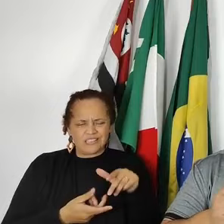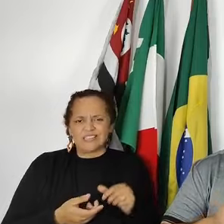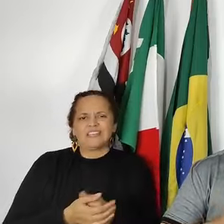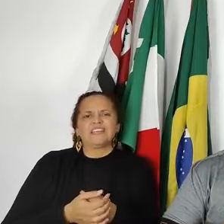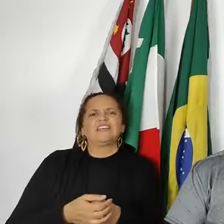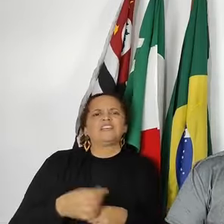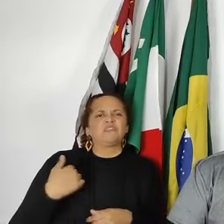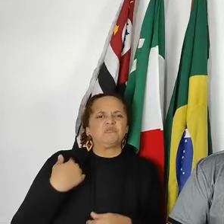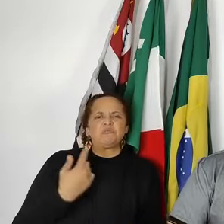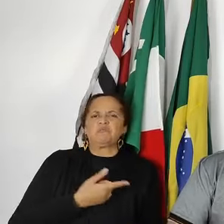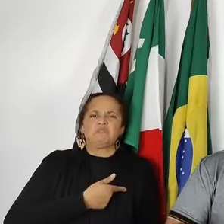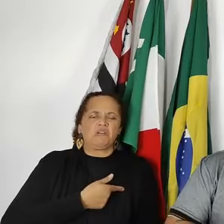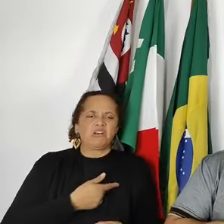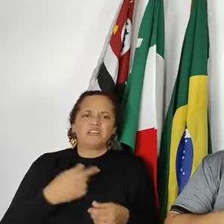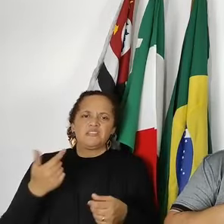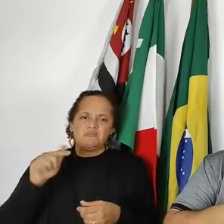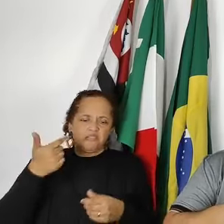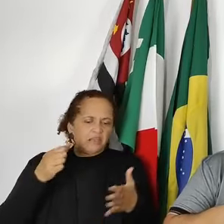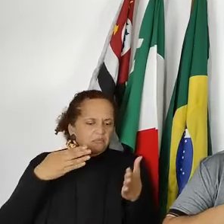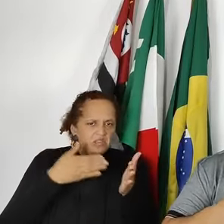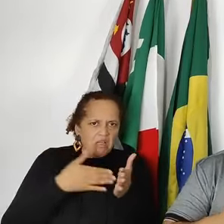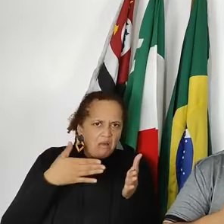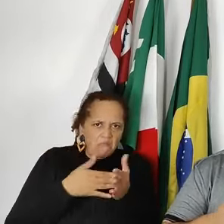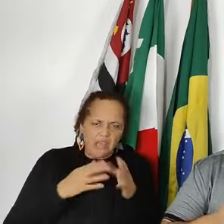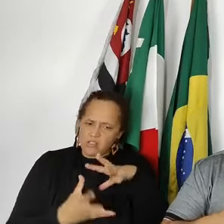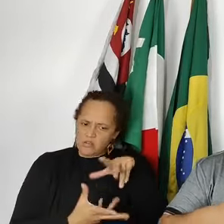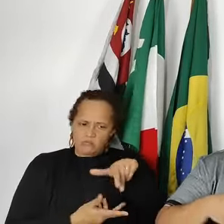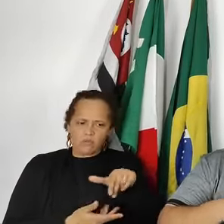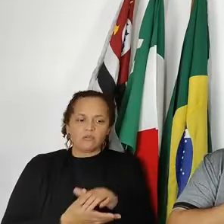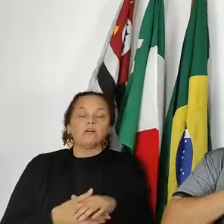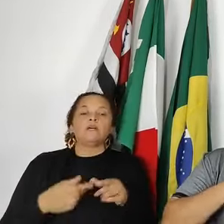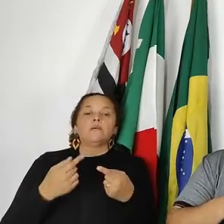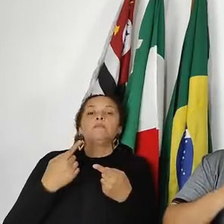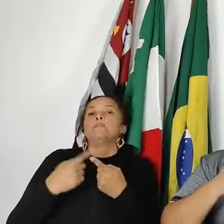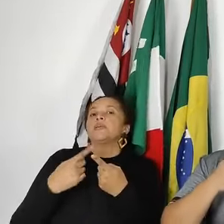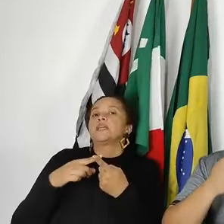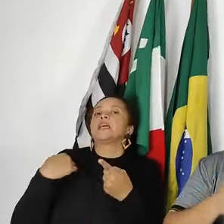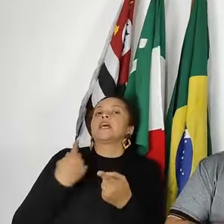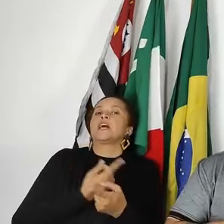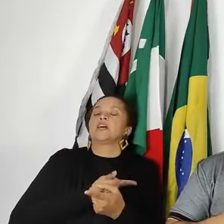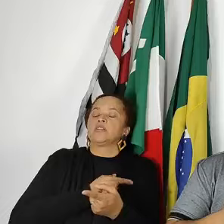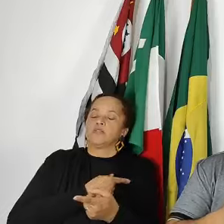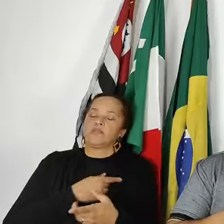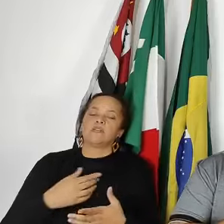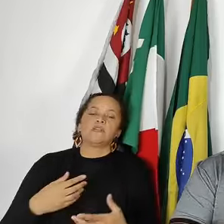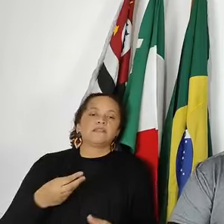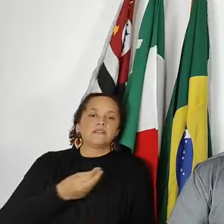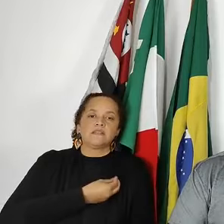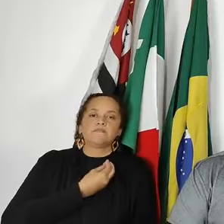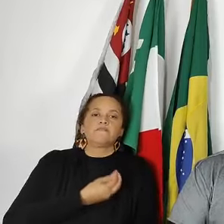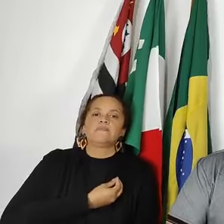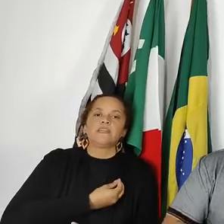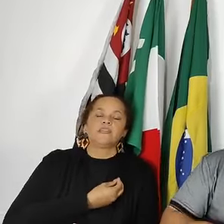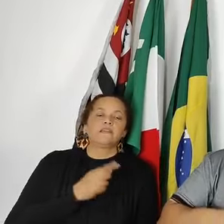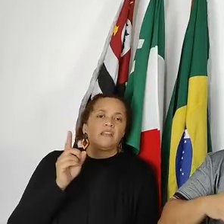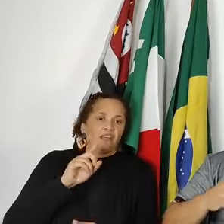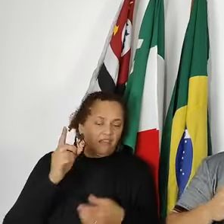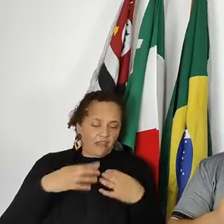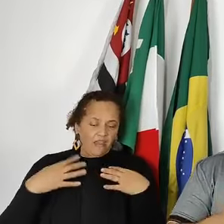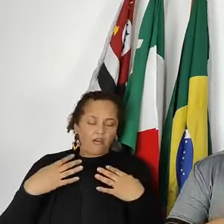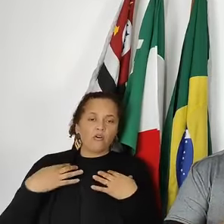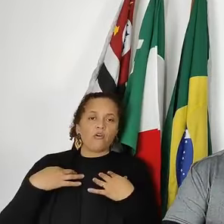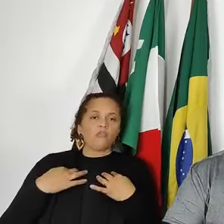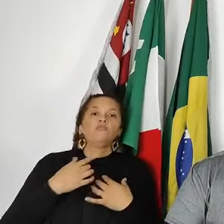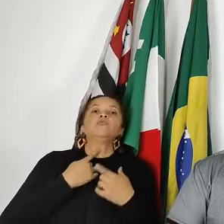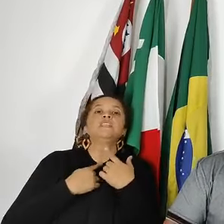são carnais, mas sim poderosas em Deus para a destruição das fortalezas, destruindo